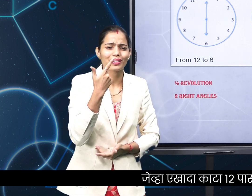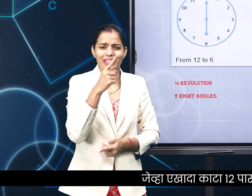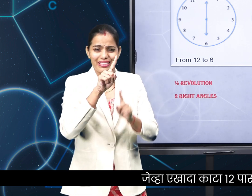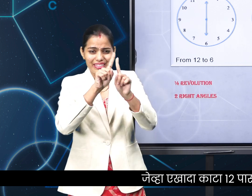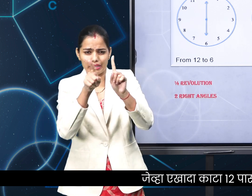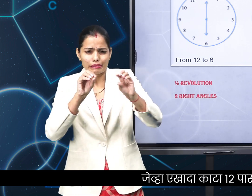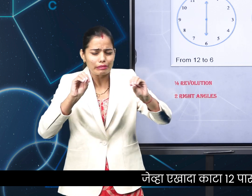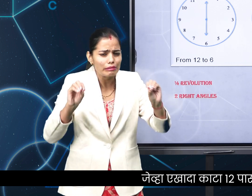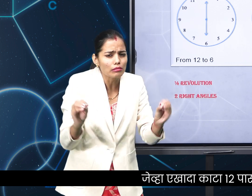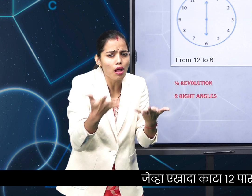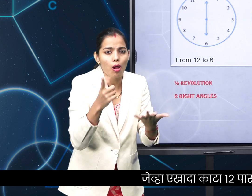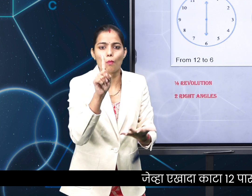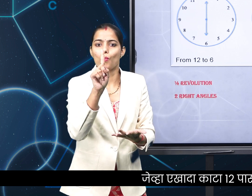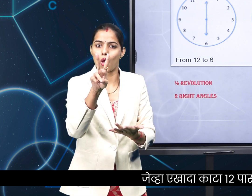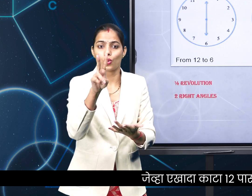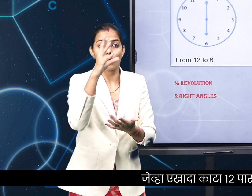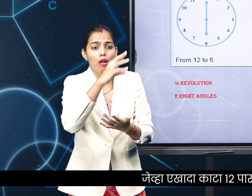जेव्हा एखादा काटा 12 पासून सुरू होतो